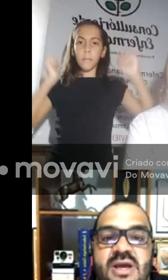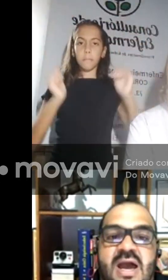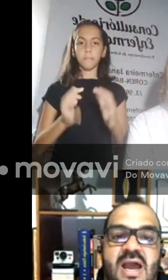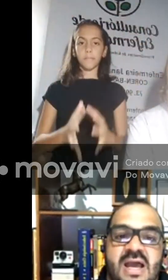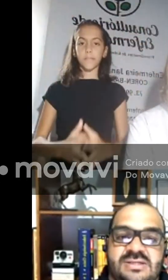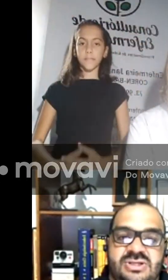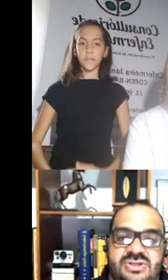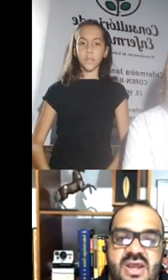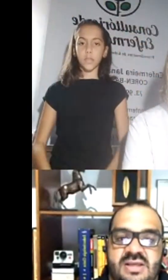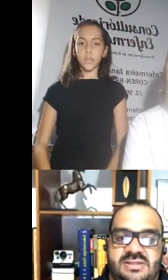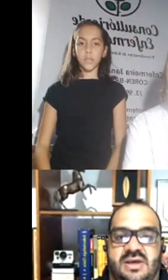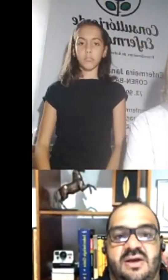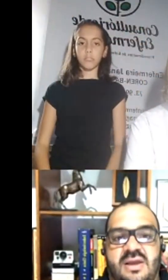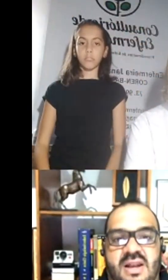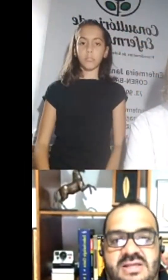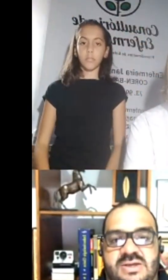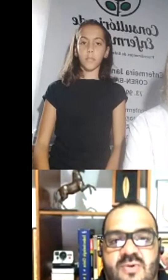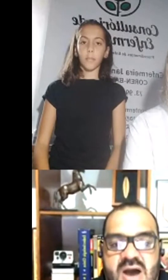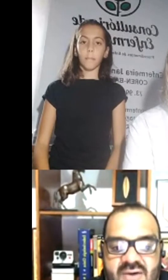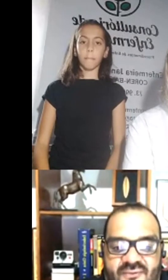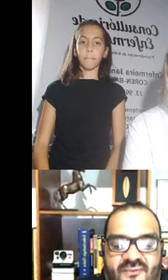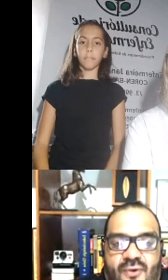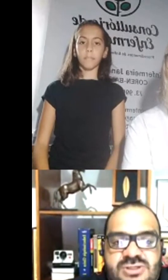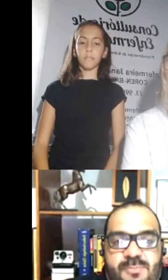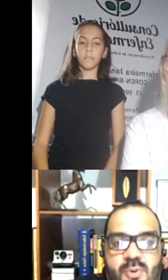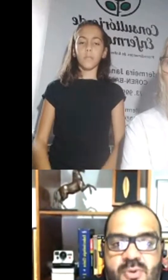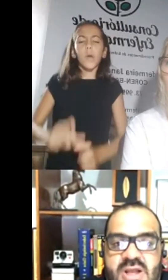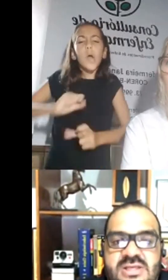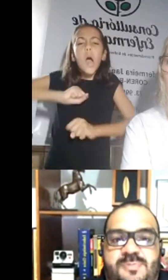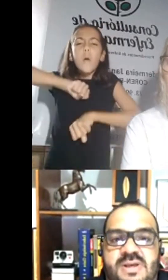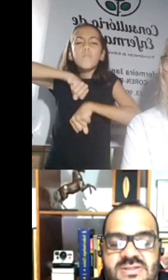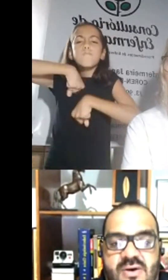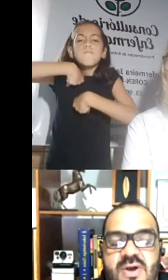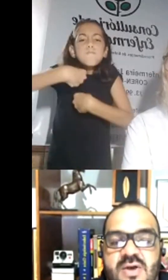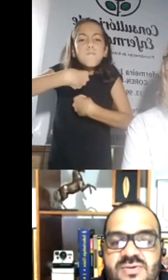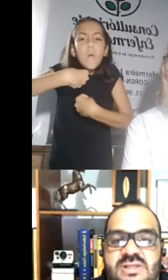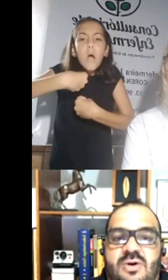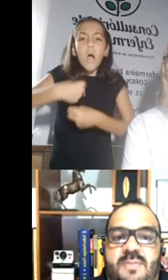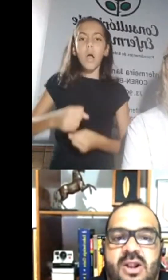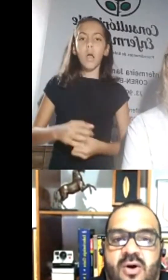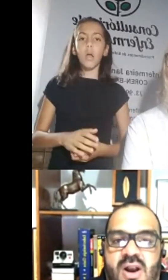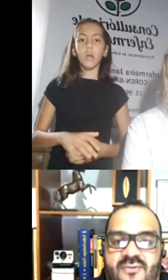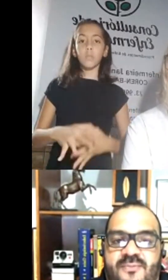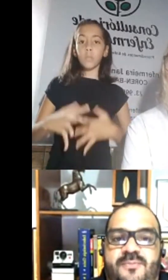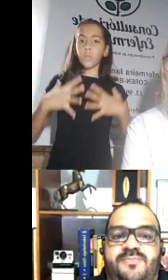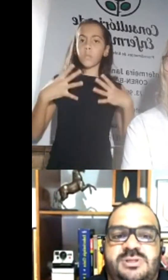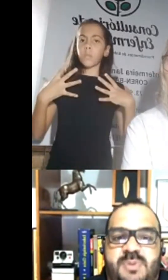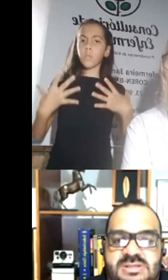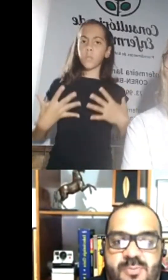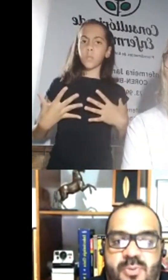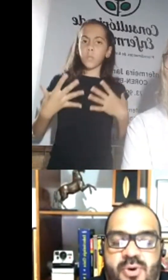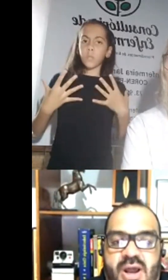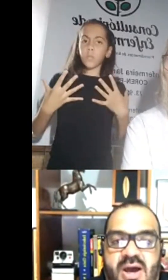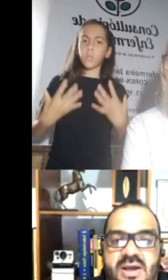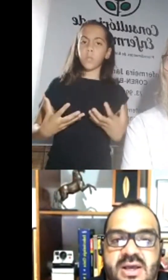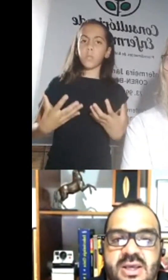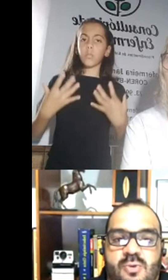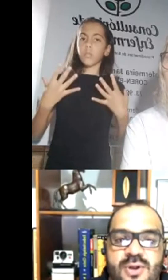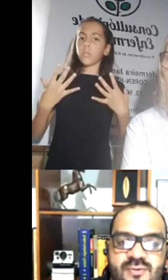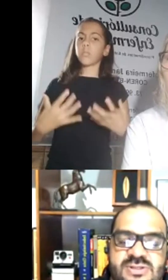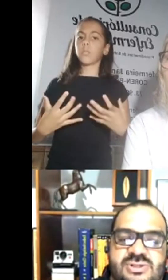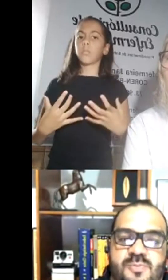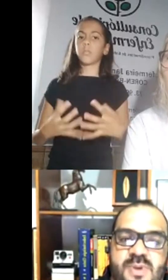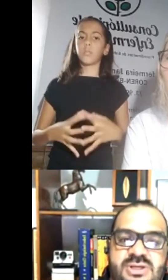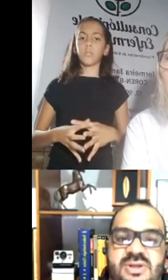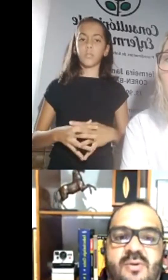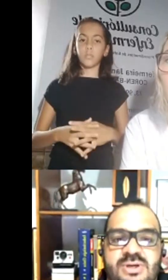de resistência em relação à força pulmonar de expansão, você tem uma melhora de expansão pulmonar. E quando